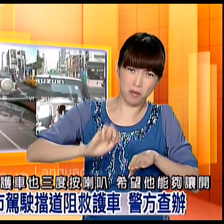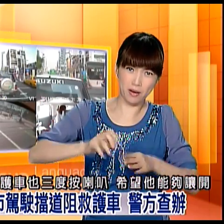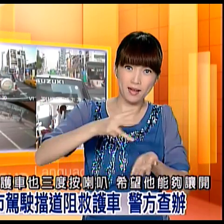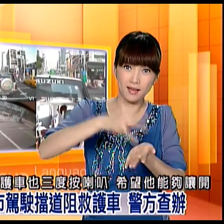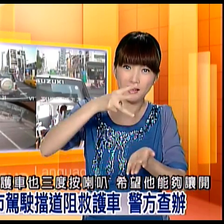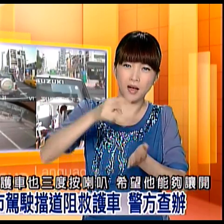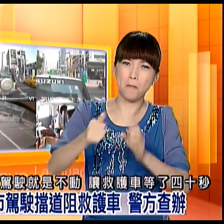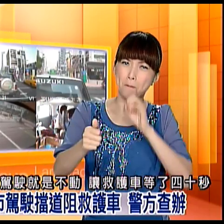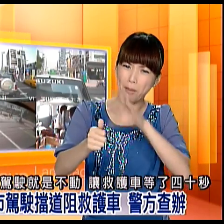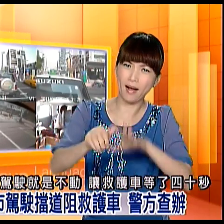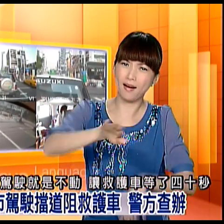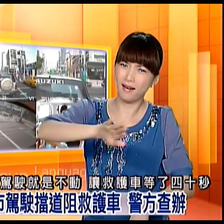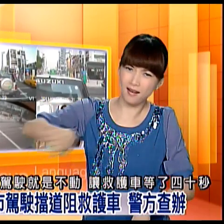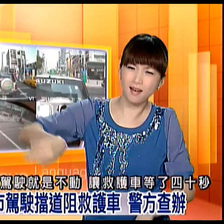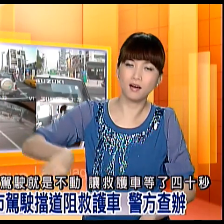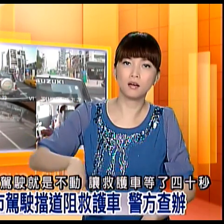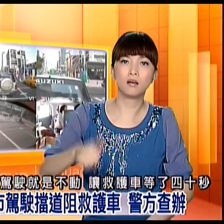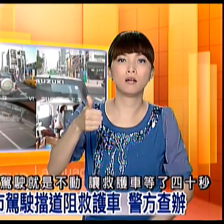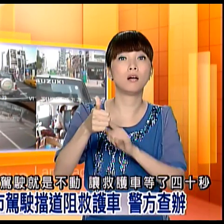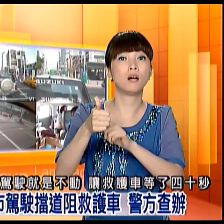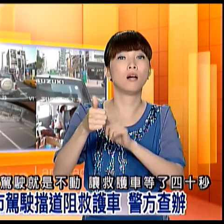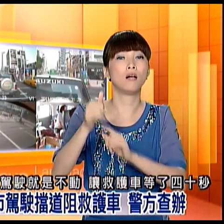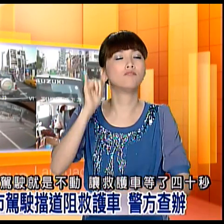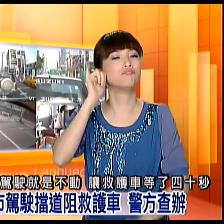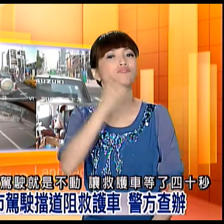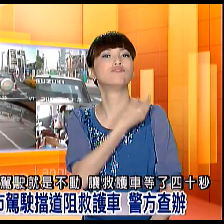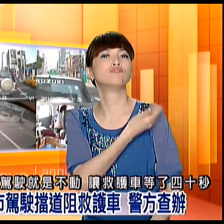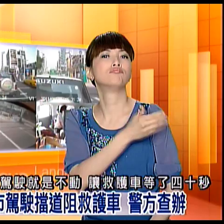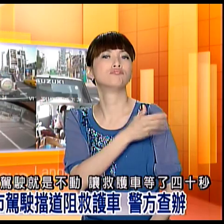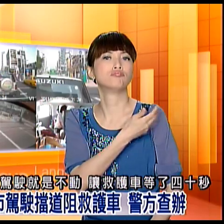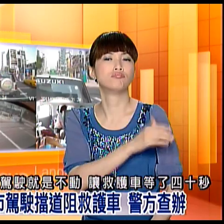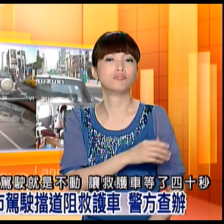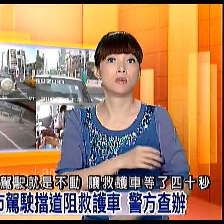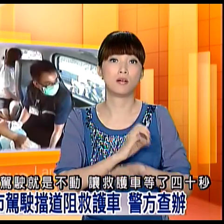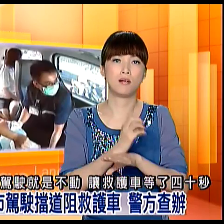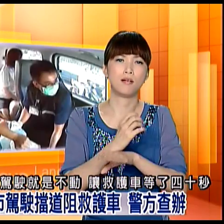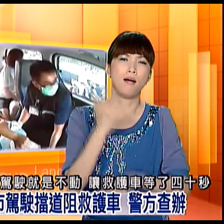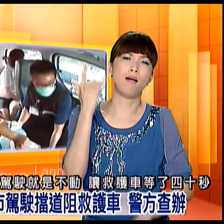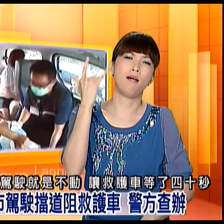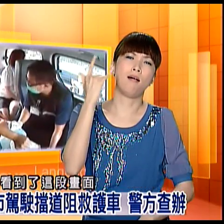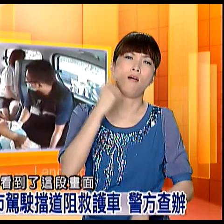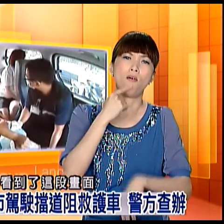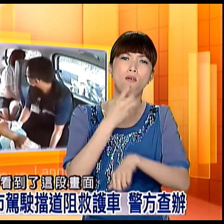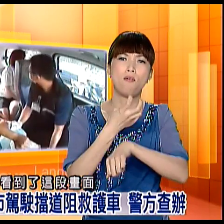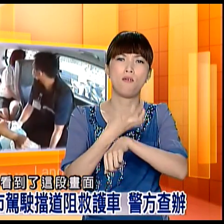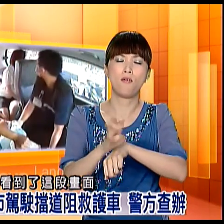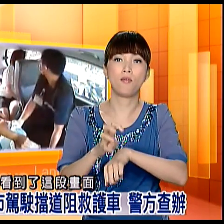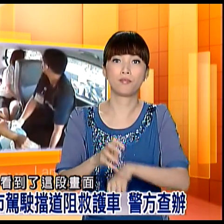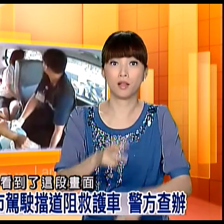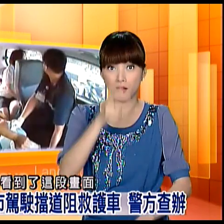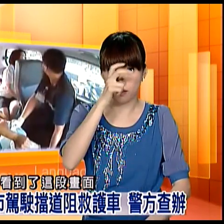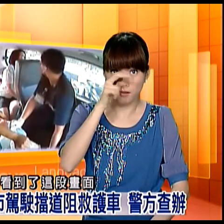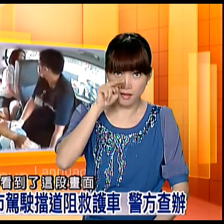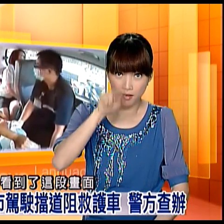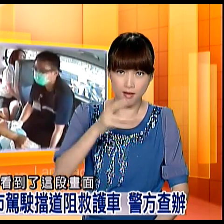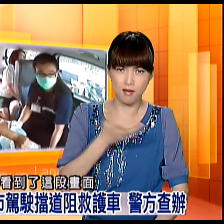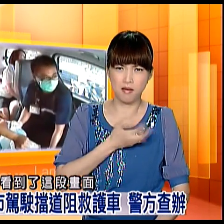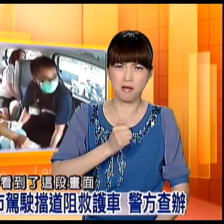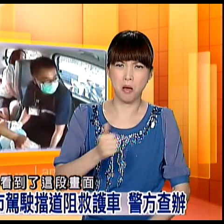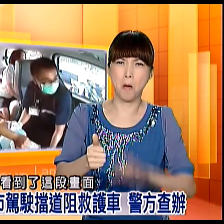开，但是驾驶就是不动，让救护车等了40秒。警方看到了这段画面，也忍